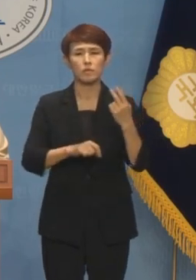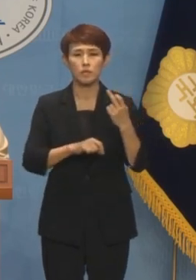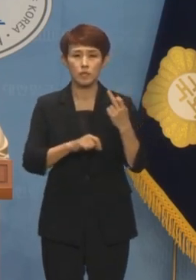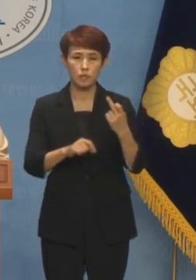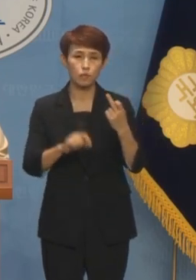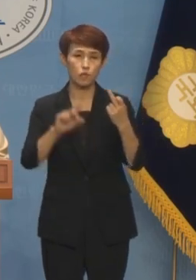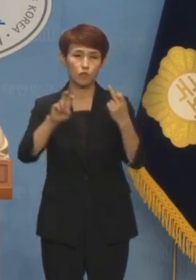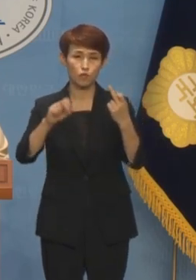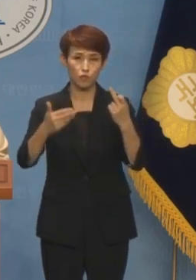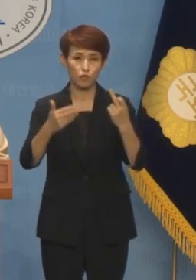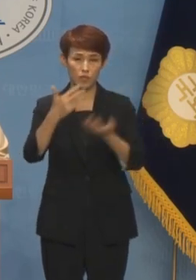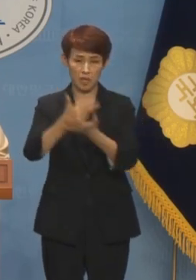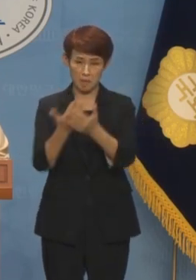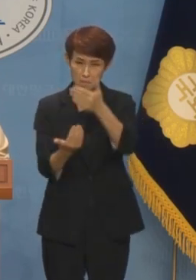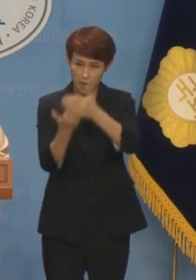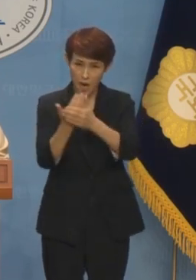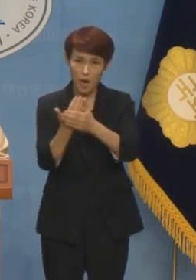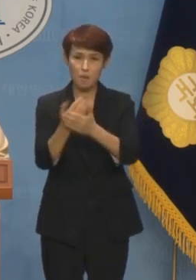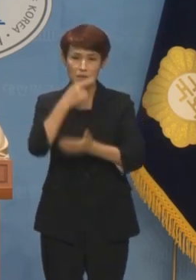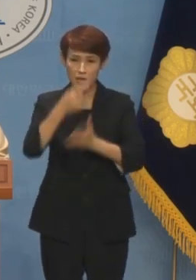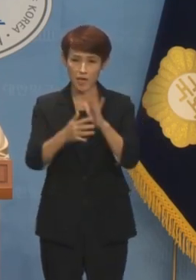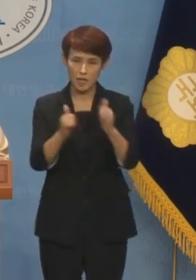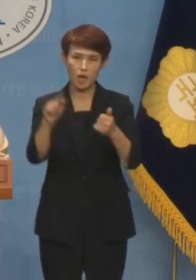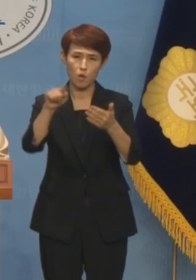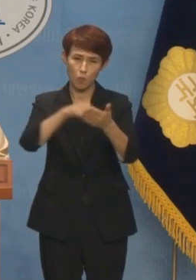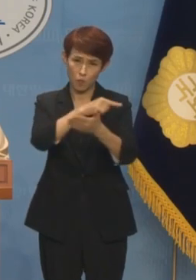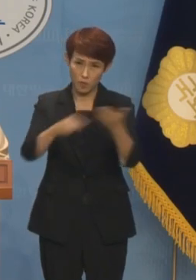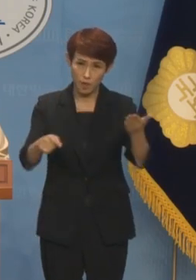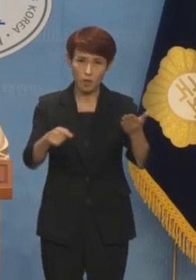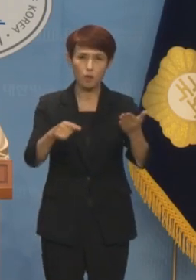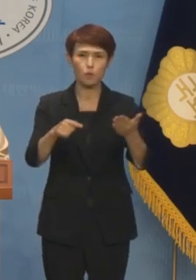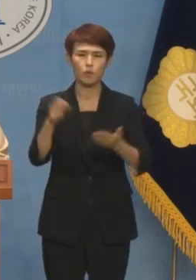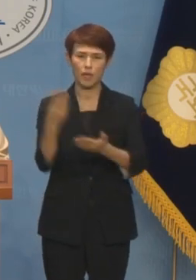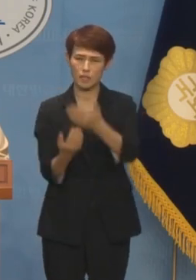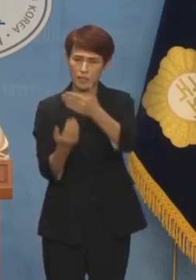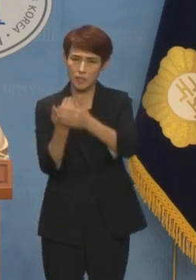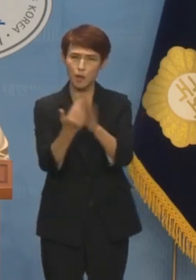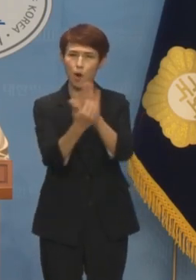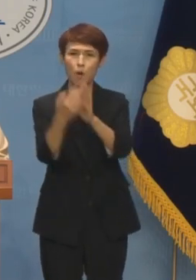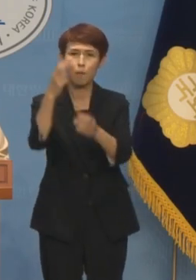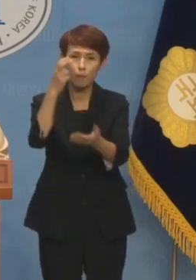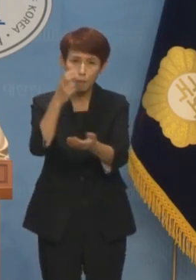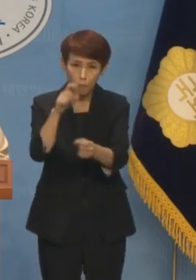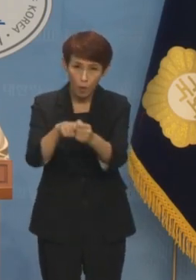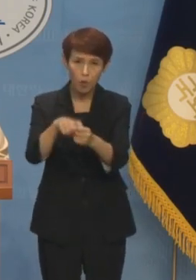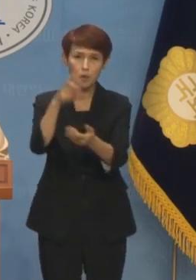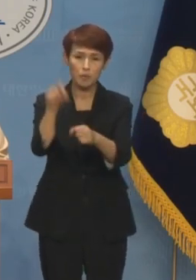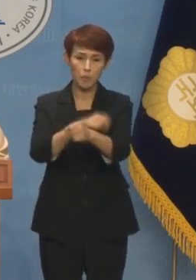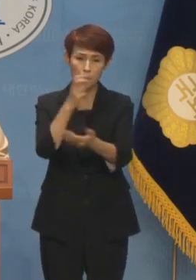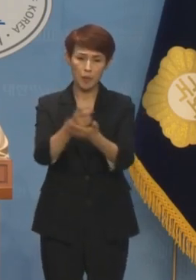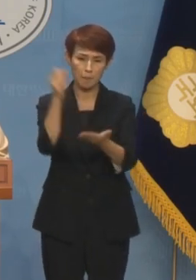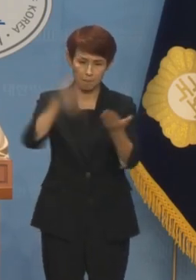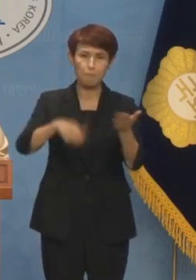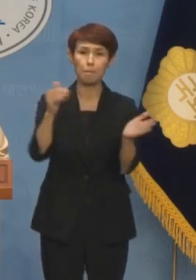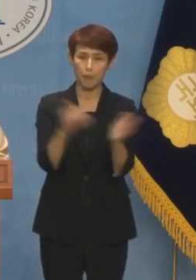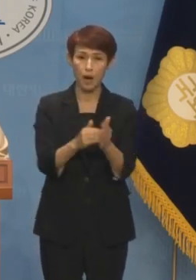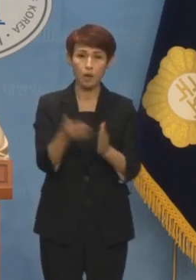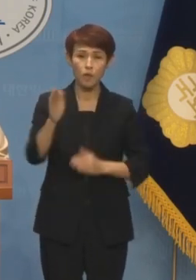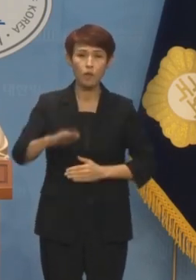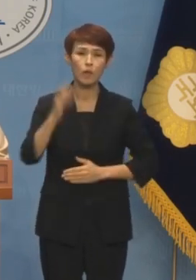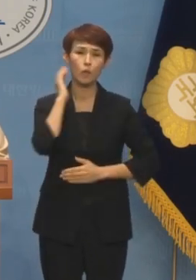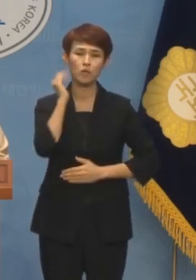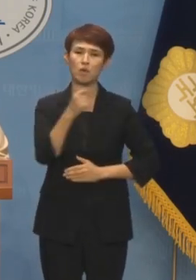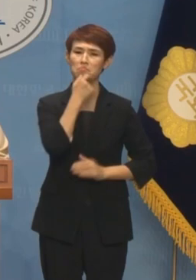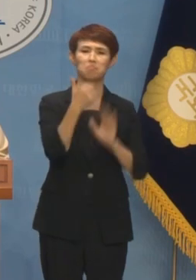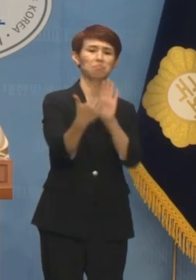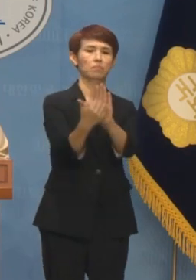피해자 권리 보장과 진상규명 및 재발 방지를 위한 특별법이 통과되었지만 대통령의